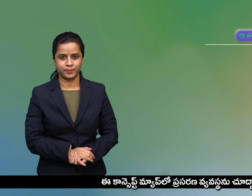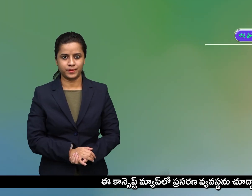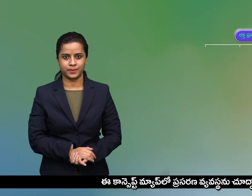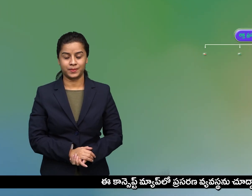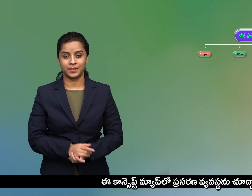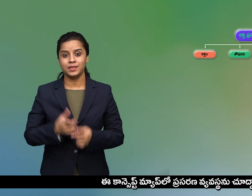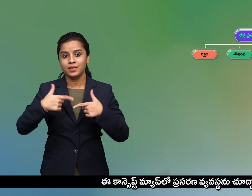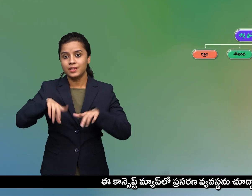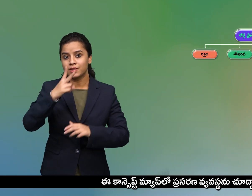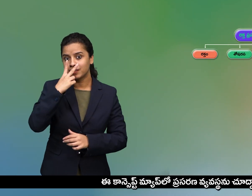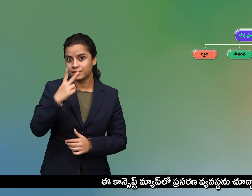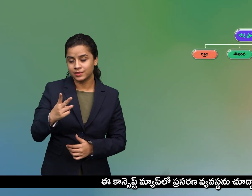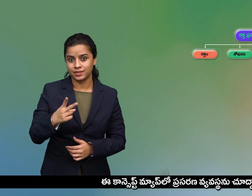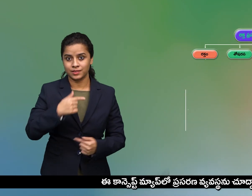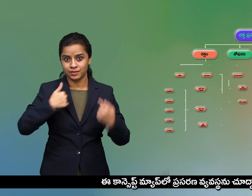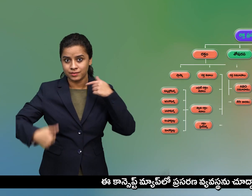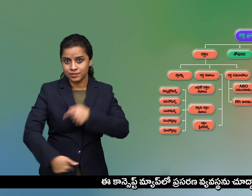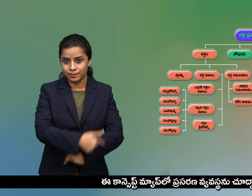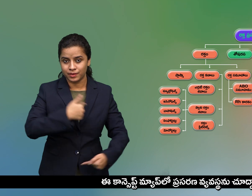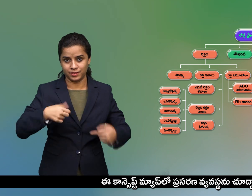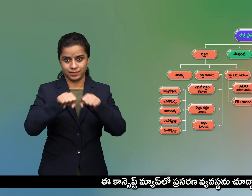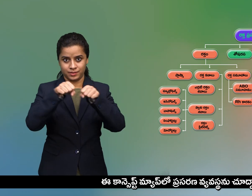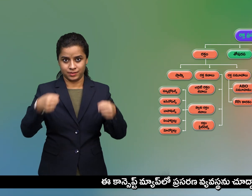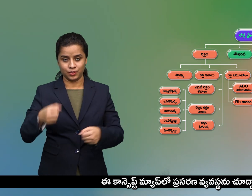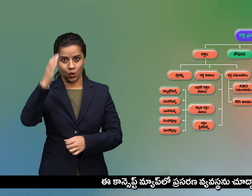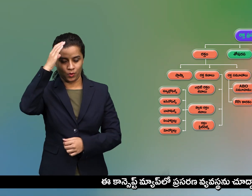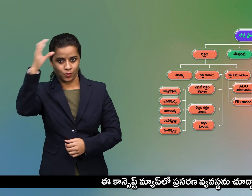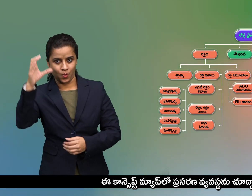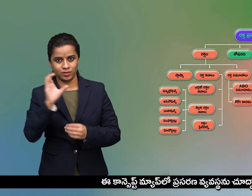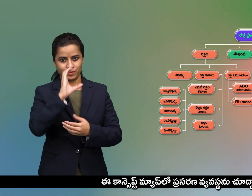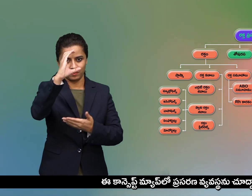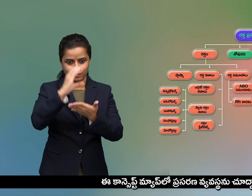ఈ కాన్సెప్ట్ మ్యాప్లో ప్రసరణ వ్యవస్థను చూద్దాం.